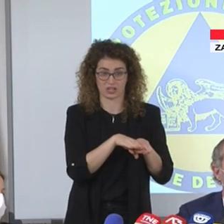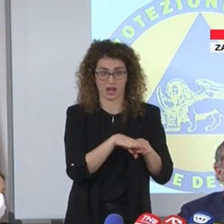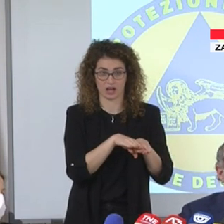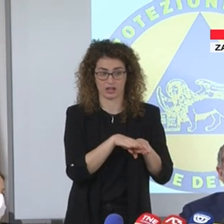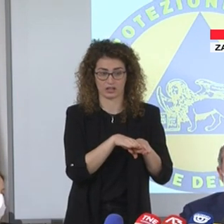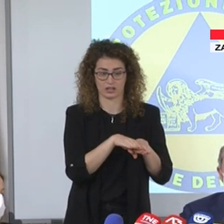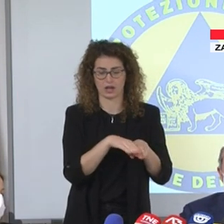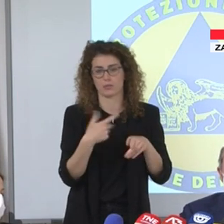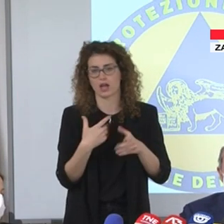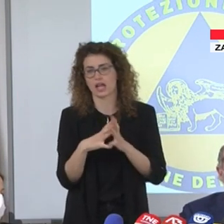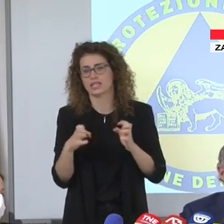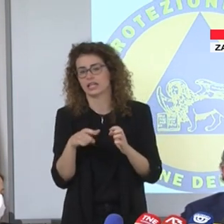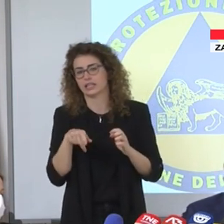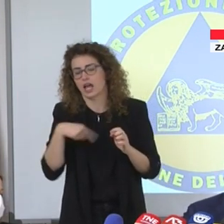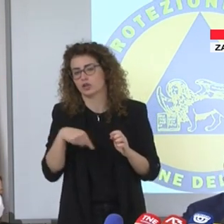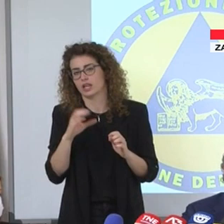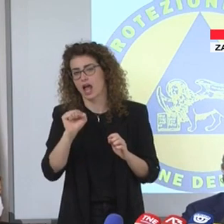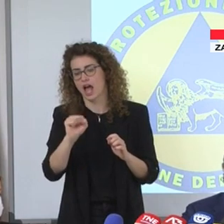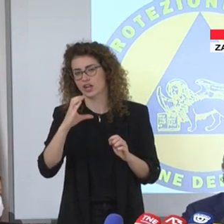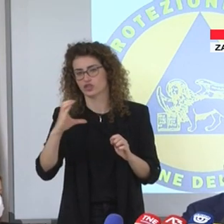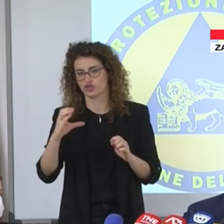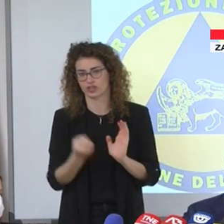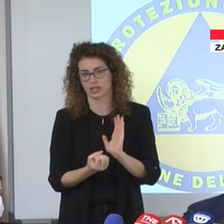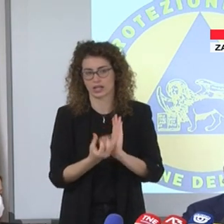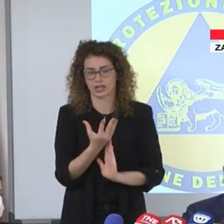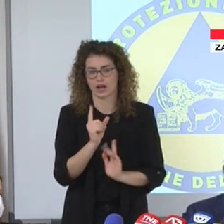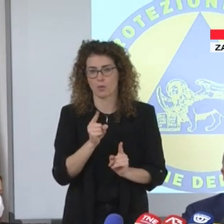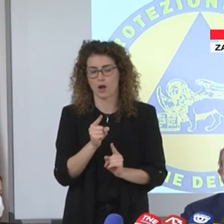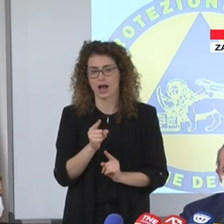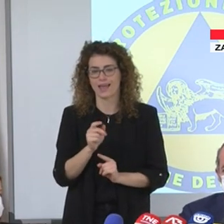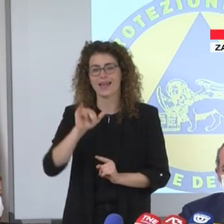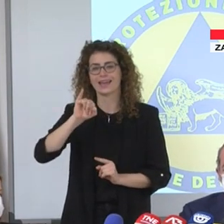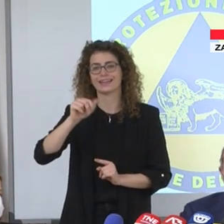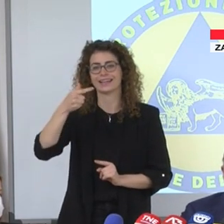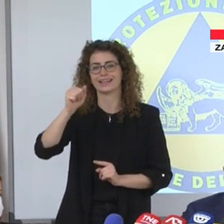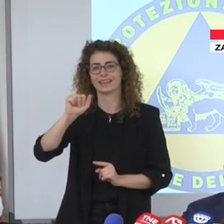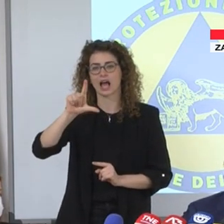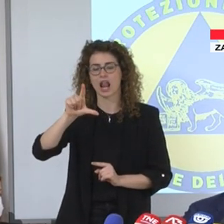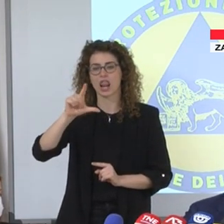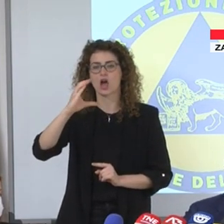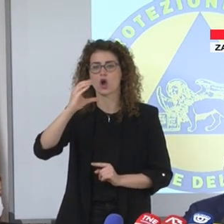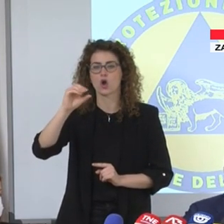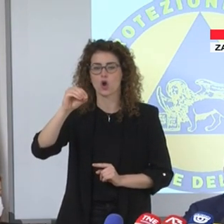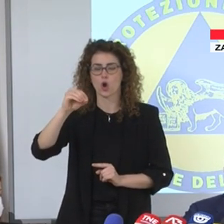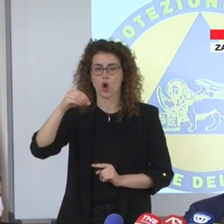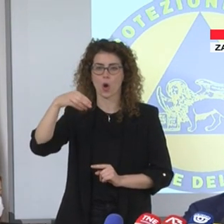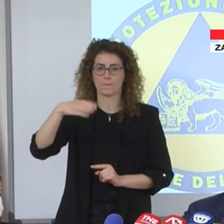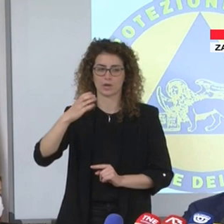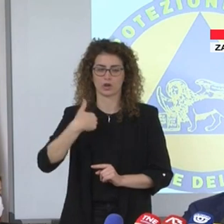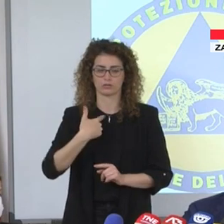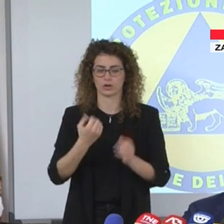e poi la nostra CC per dar vita a questa Italcomb. E loro fanno